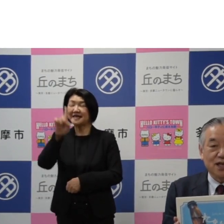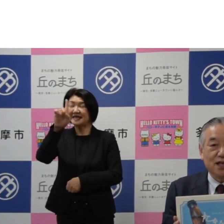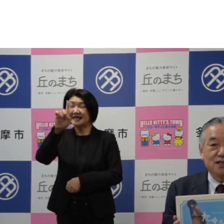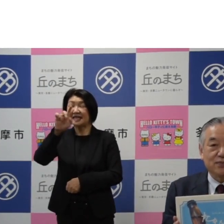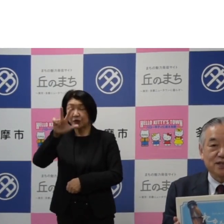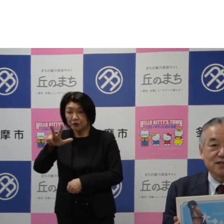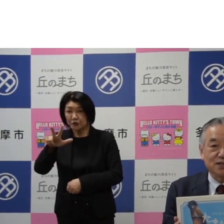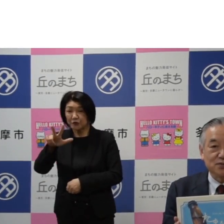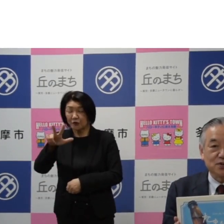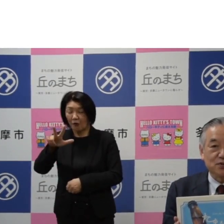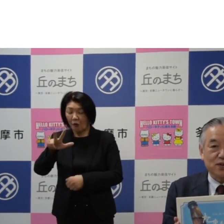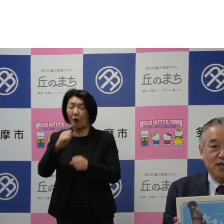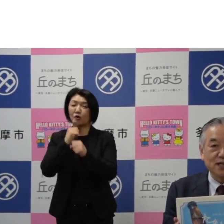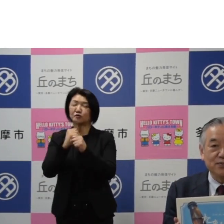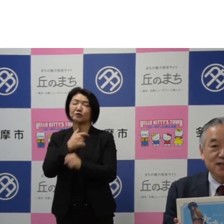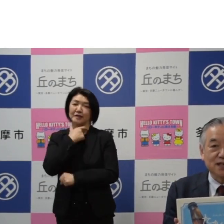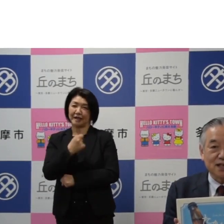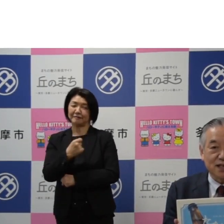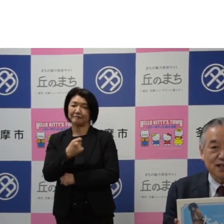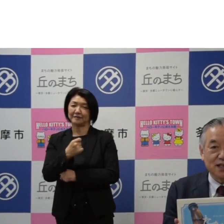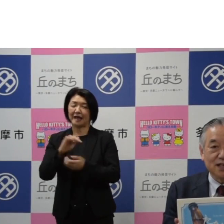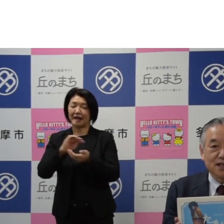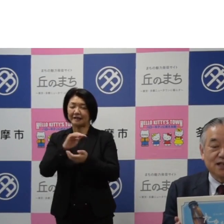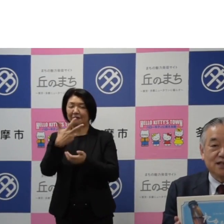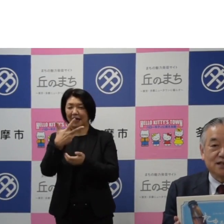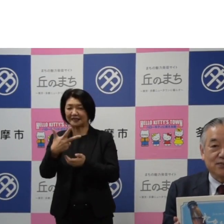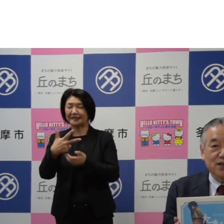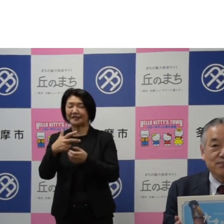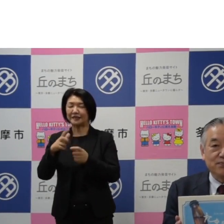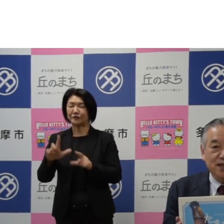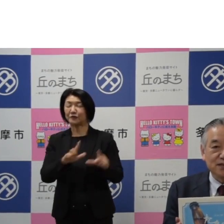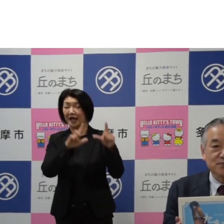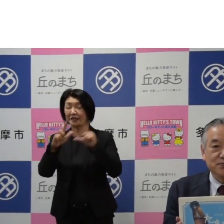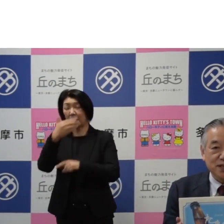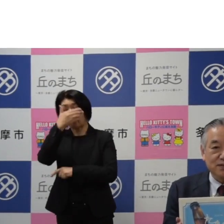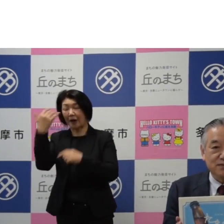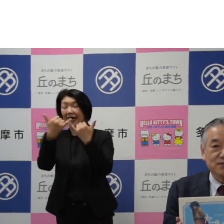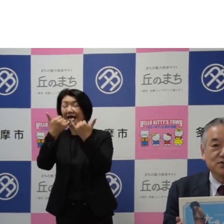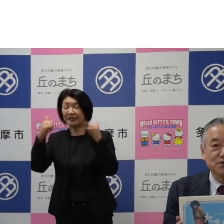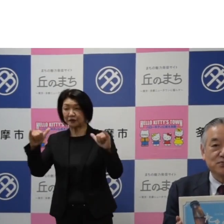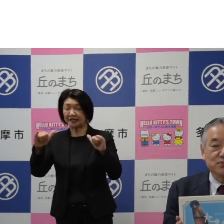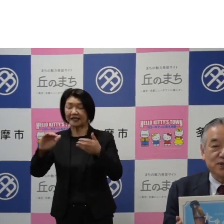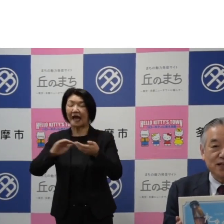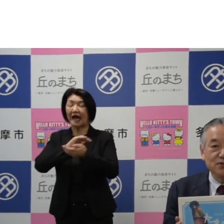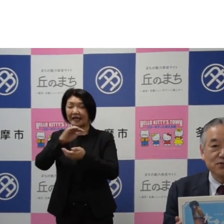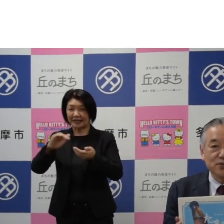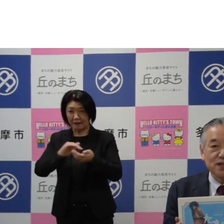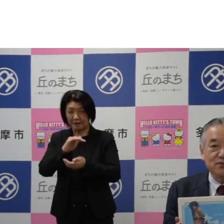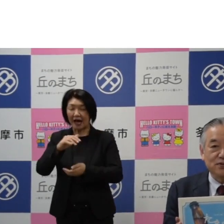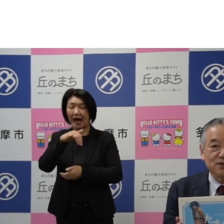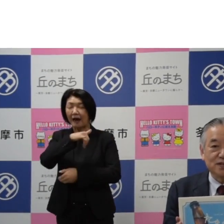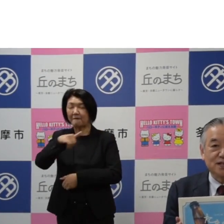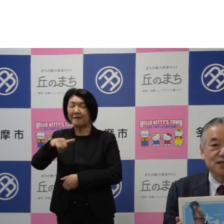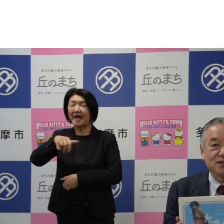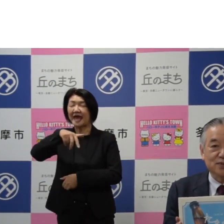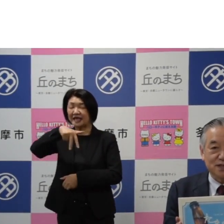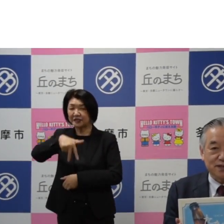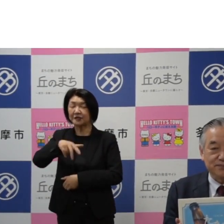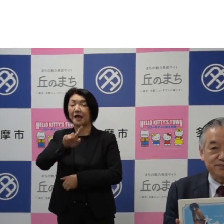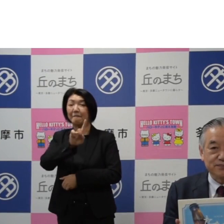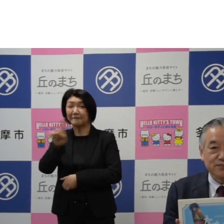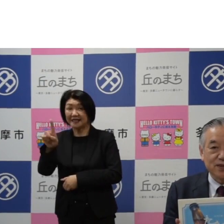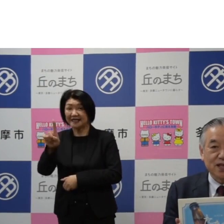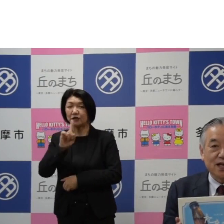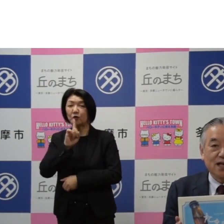と、多摩市に住む若い皆さんが、多摩ベースビールというブランドビールを制作し